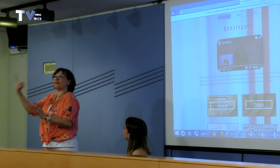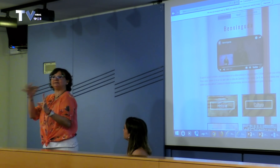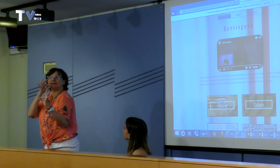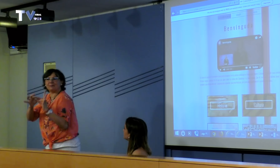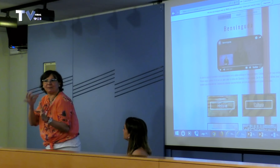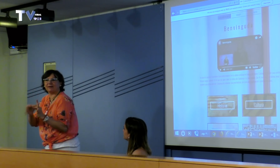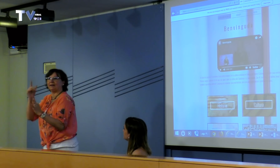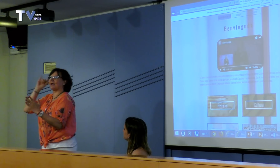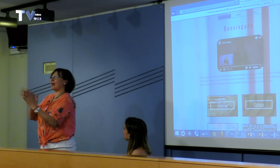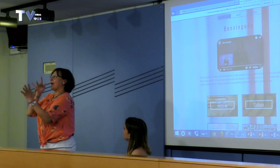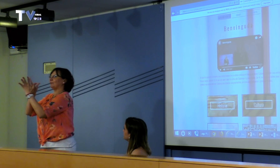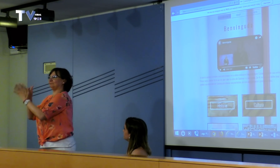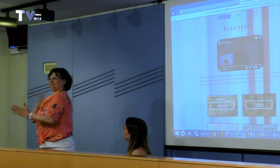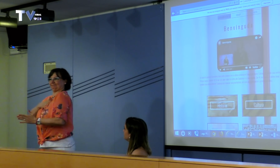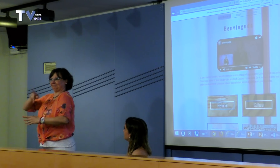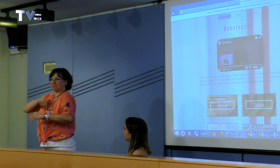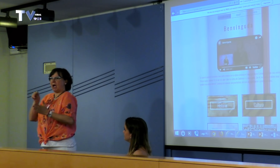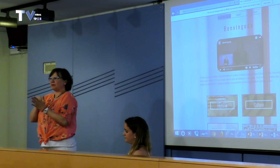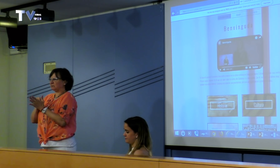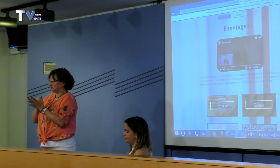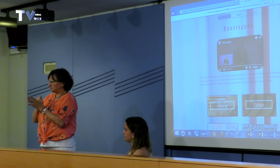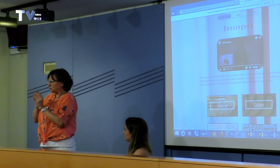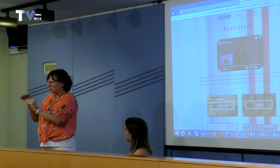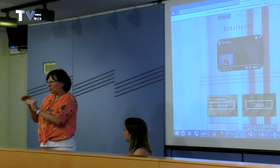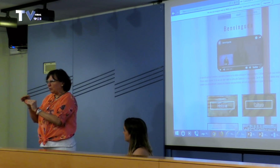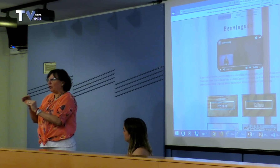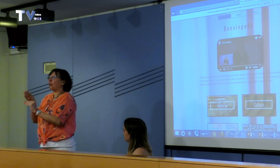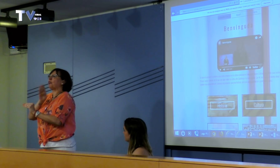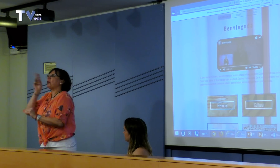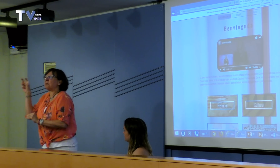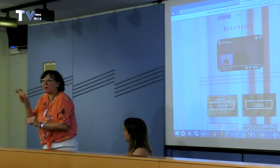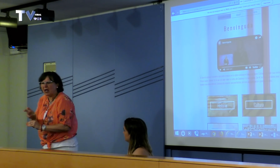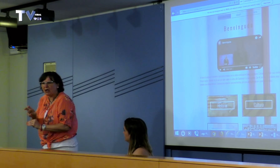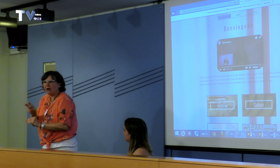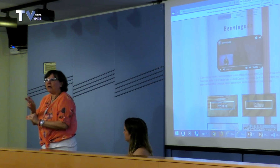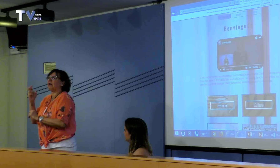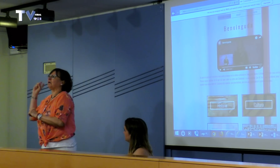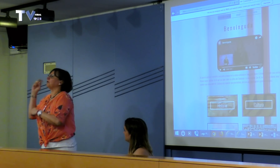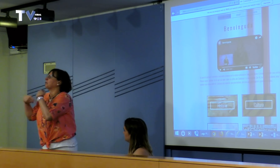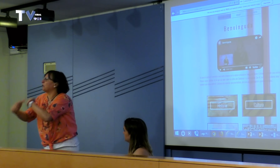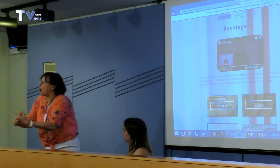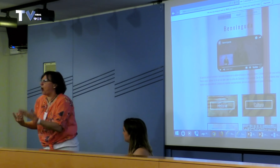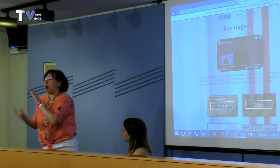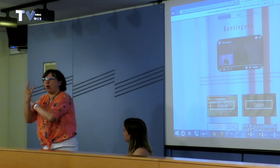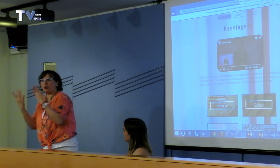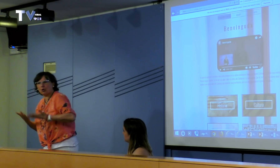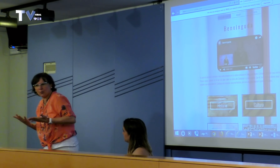Jordi, sabem que la Diada de Catalunya és 11 de setembre, però moltes vegades no sabem el motiu,